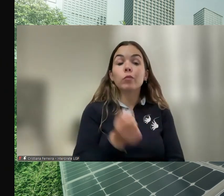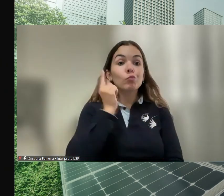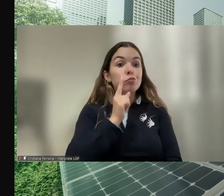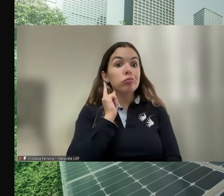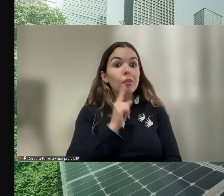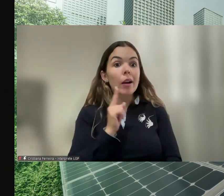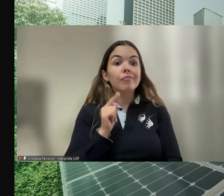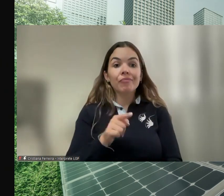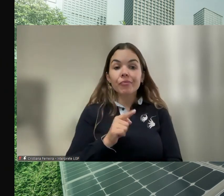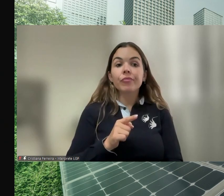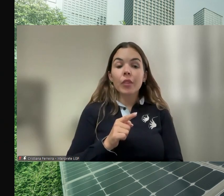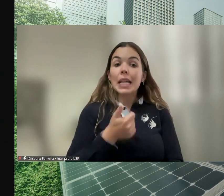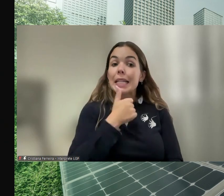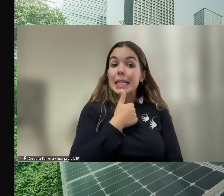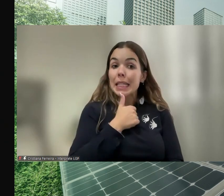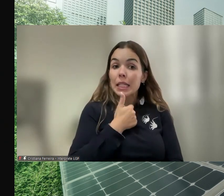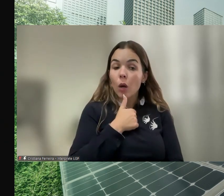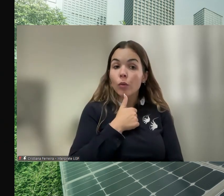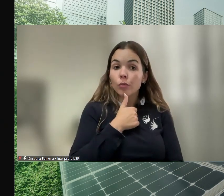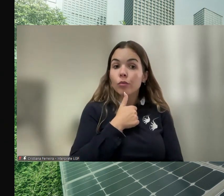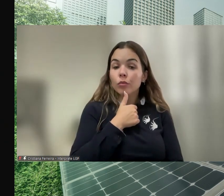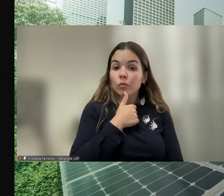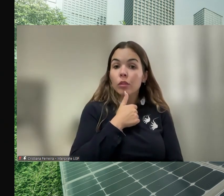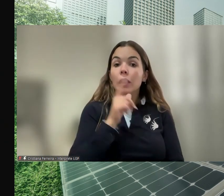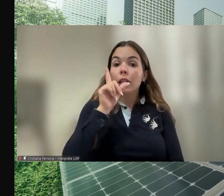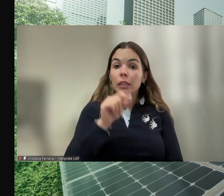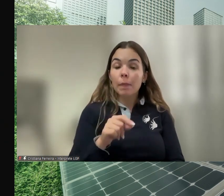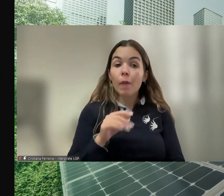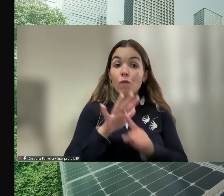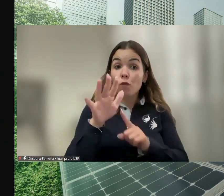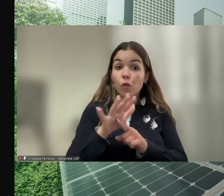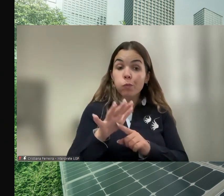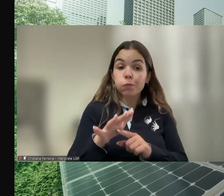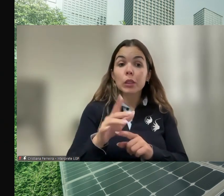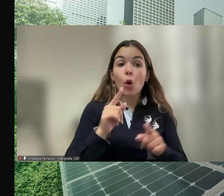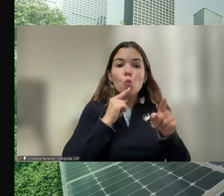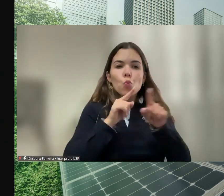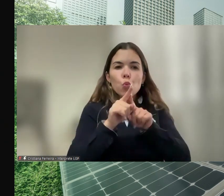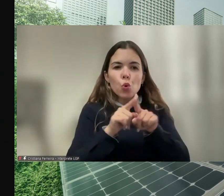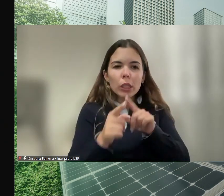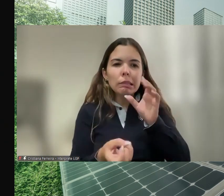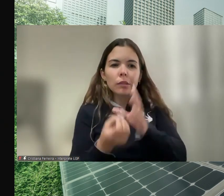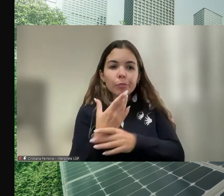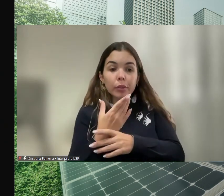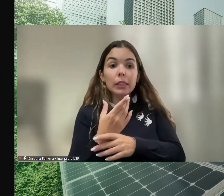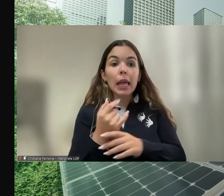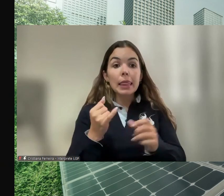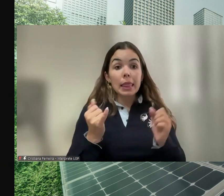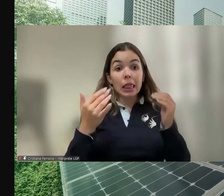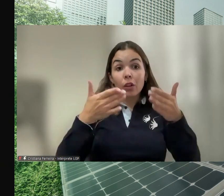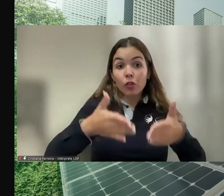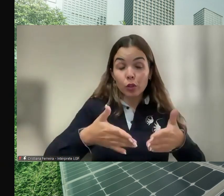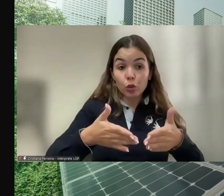na decisão, na tomada de decisões e na formulação de políticas e intervenções